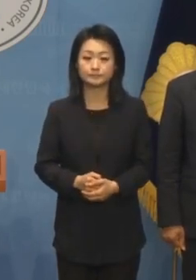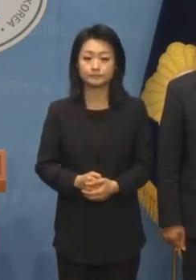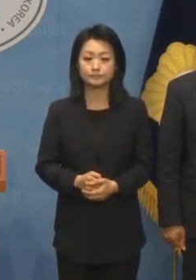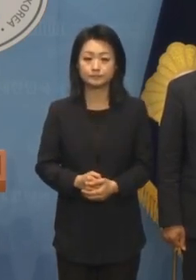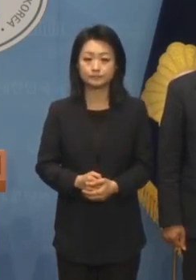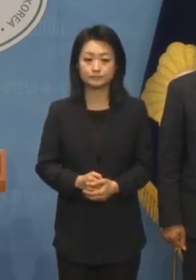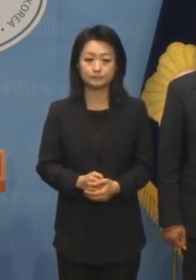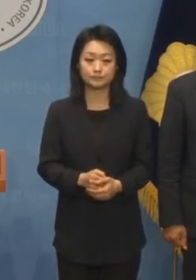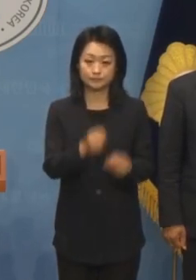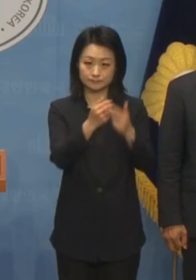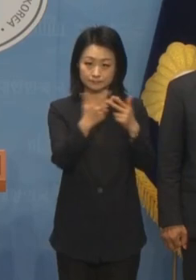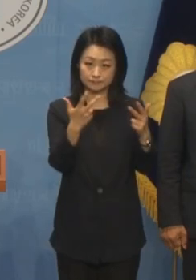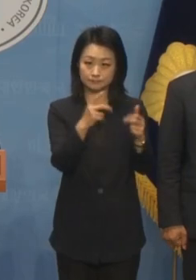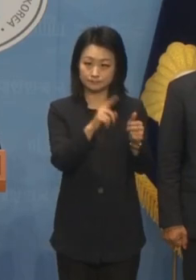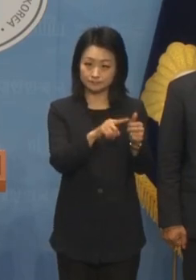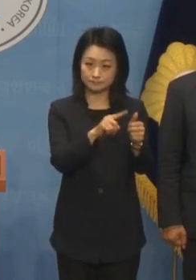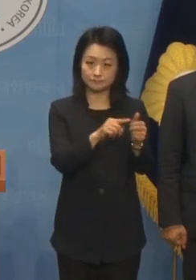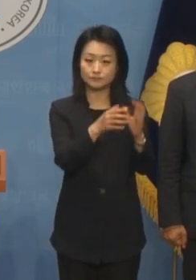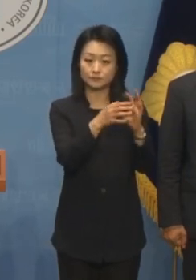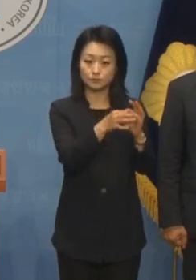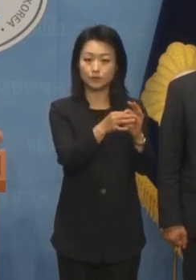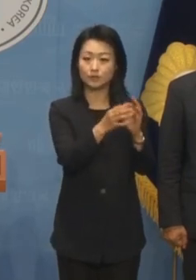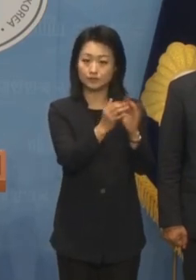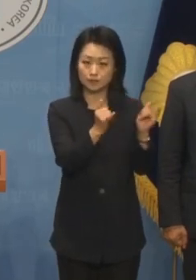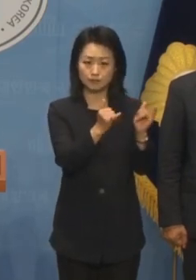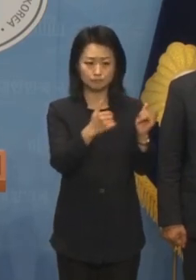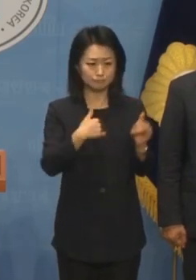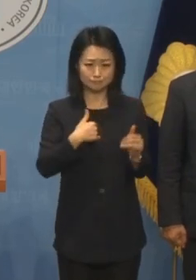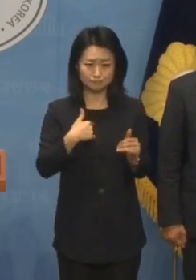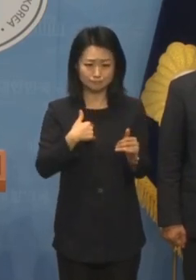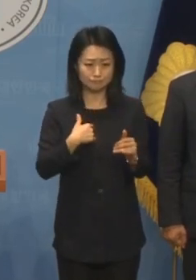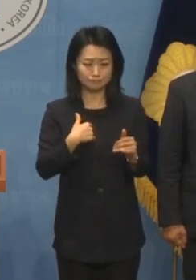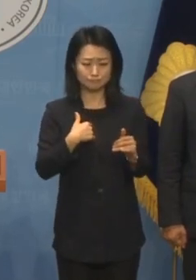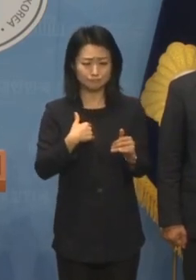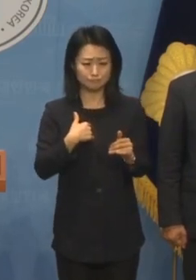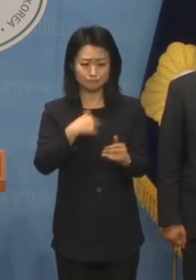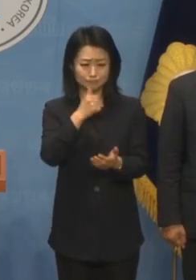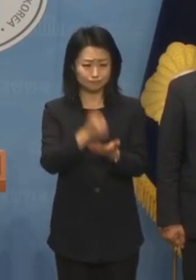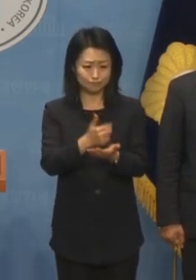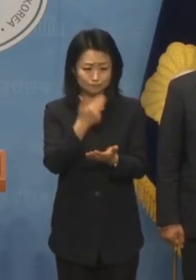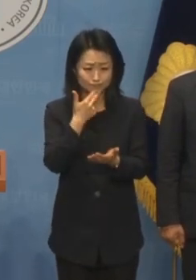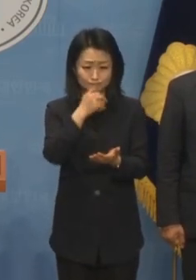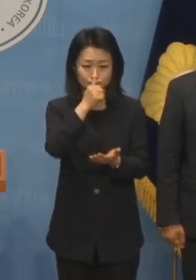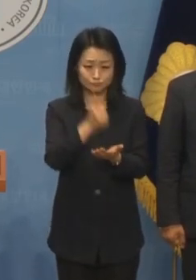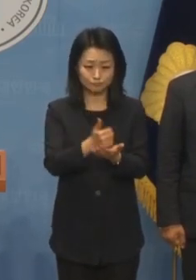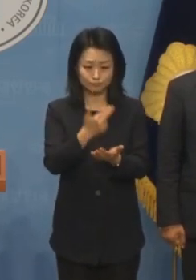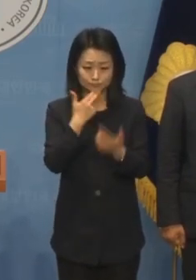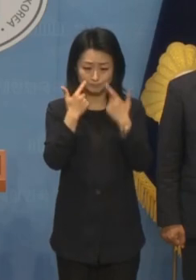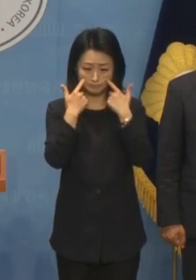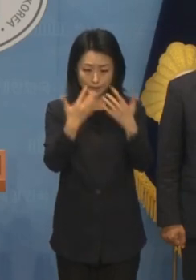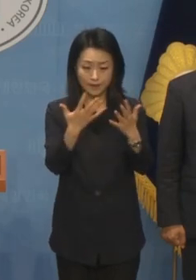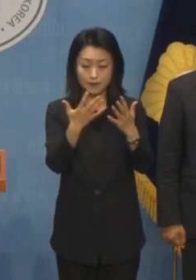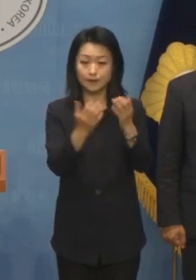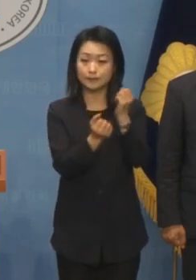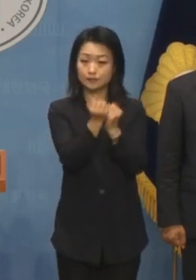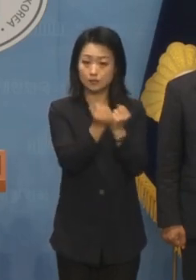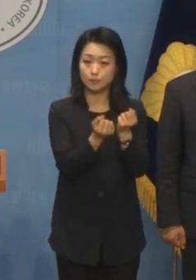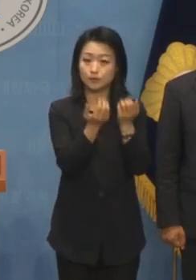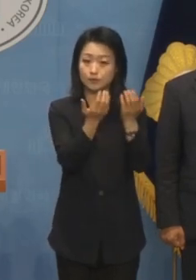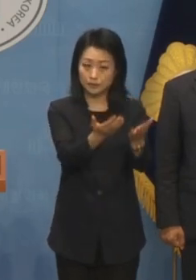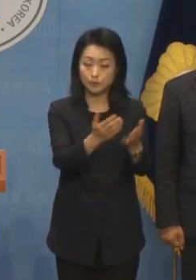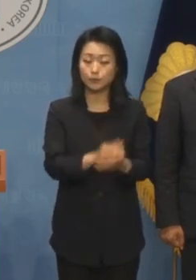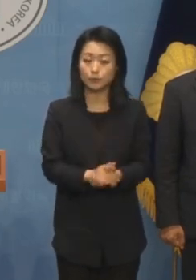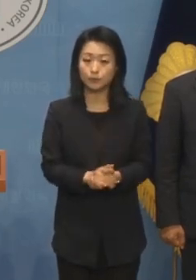당사자들이 이 사건과 관련이 없다는 사실을 강조해왔고, 또 피의자 중에